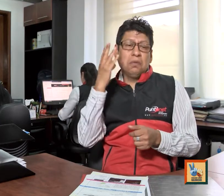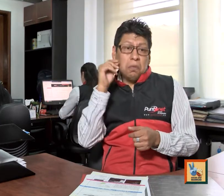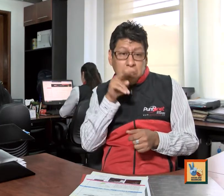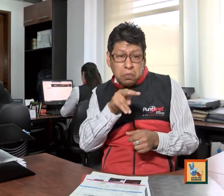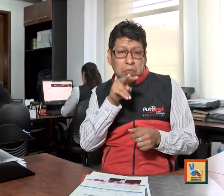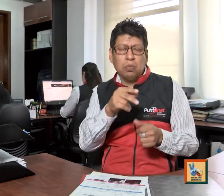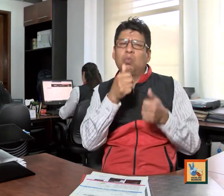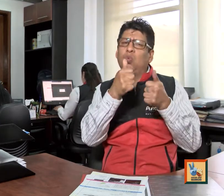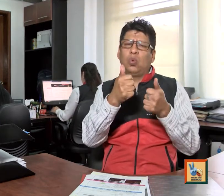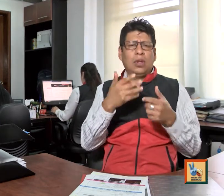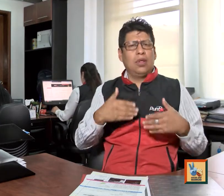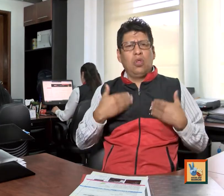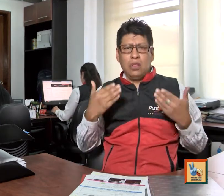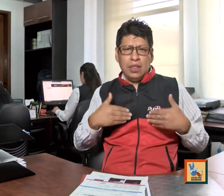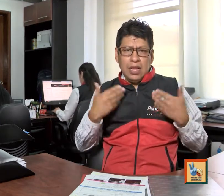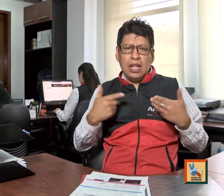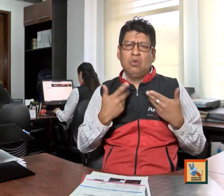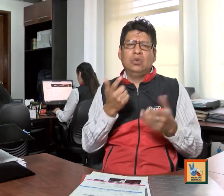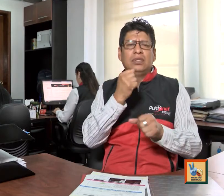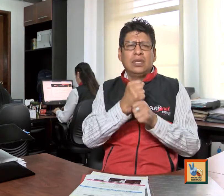fue muy bueno con nosotros